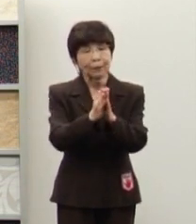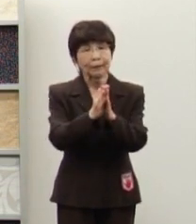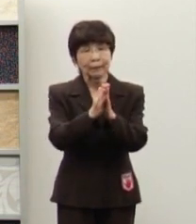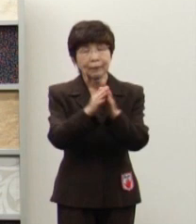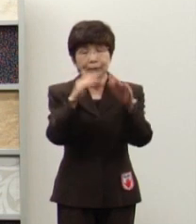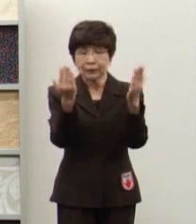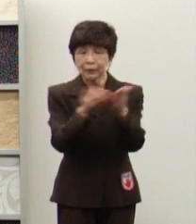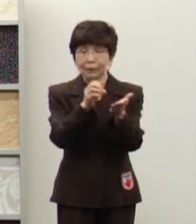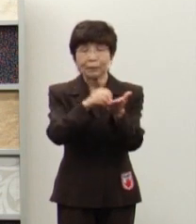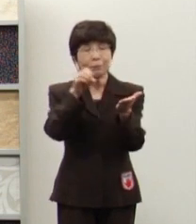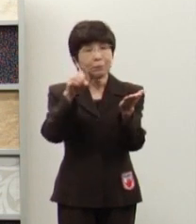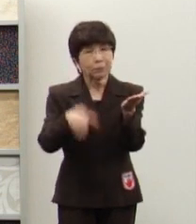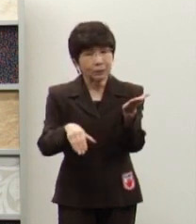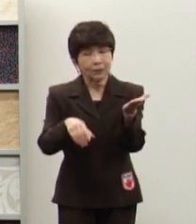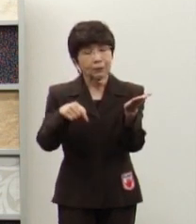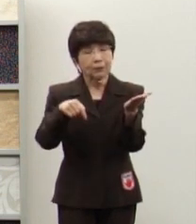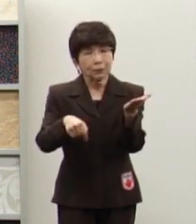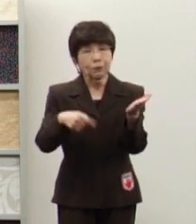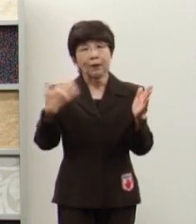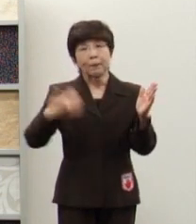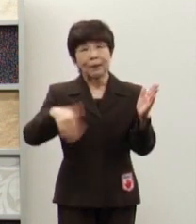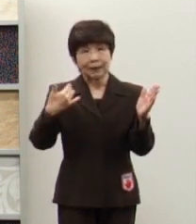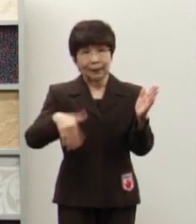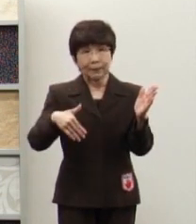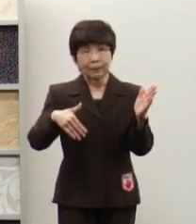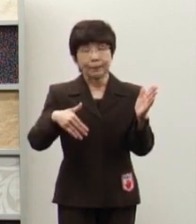までは言えないと考えております。